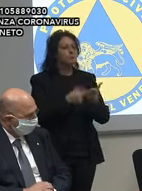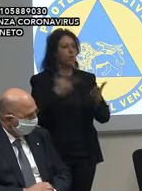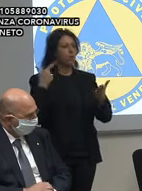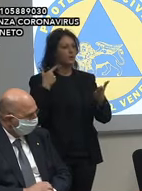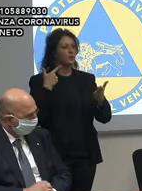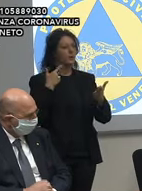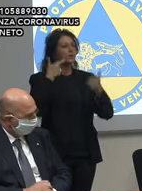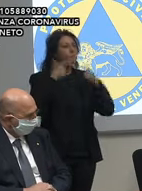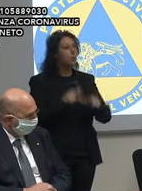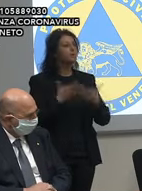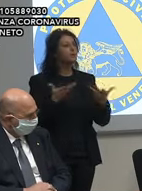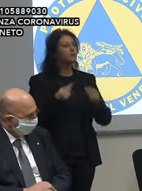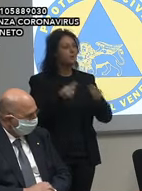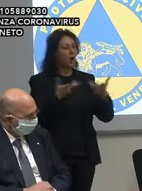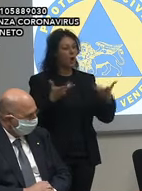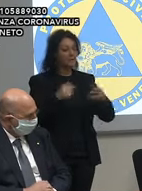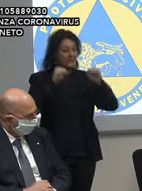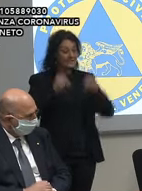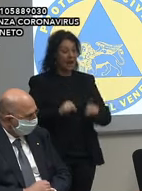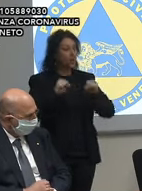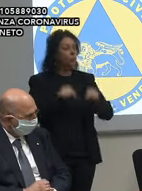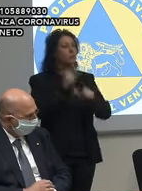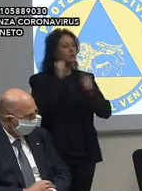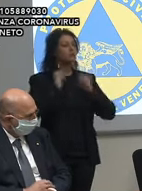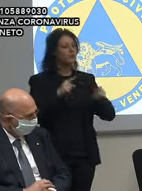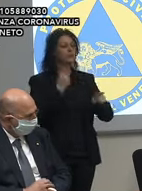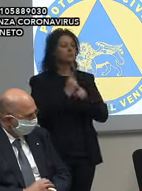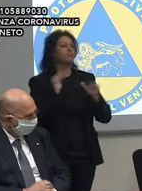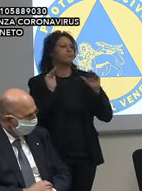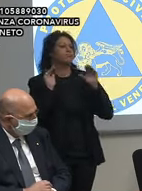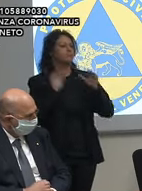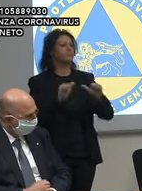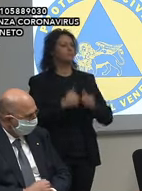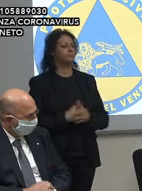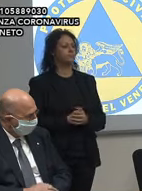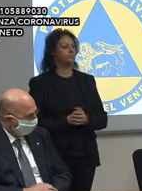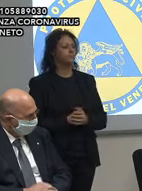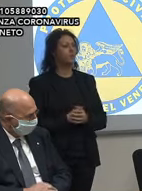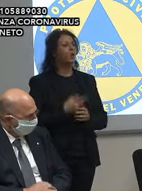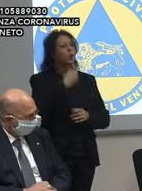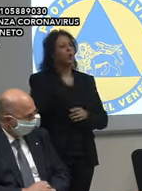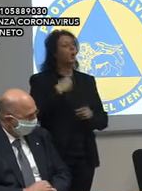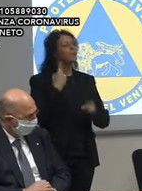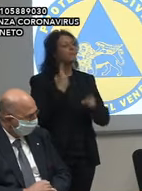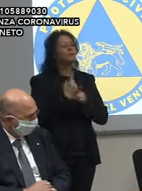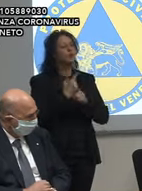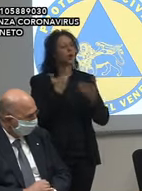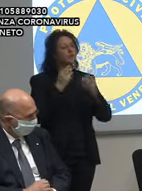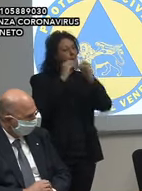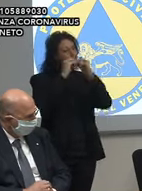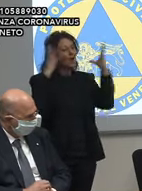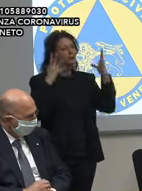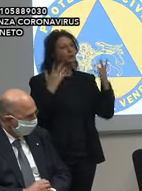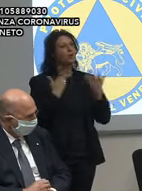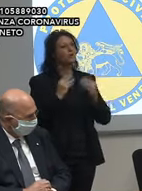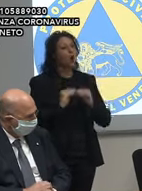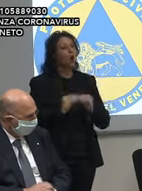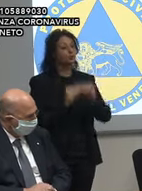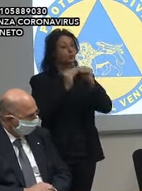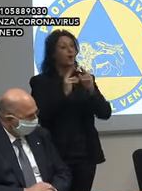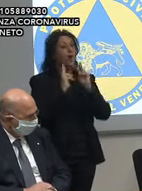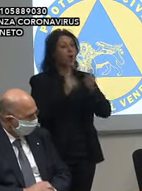la salute dei cittadini sia realmente tutelata. Tu non devi mai accontentarti, devi immaginare di costruire un ospedale che sia il